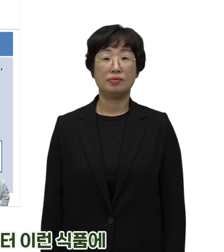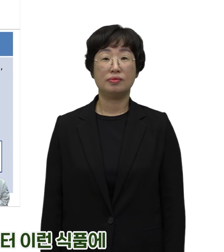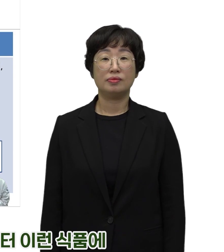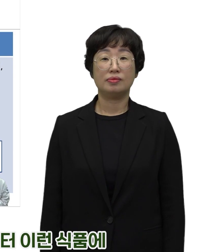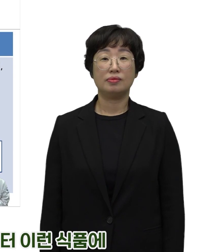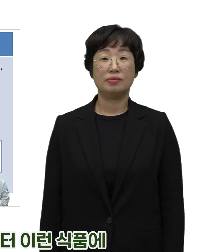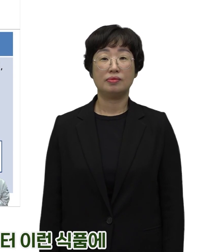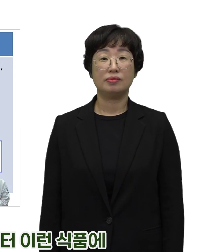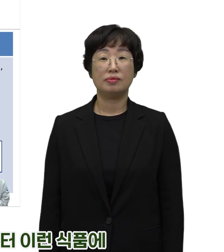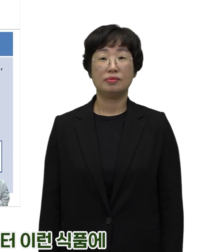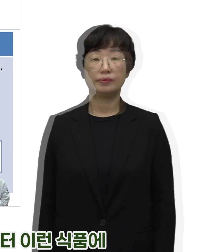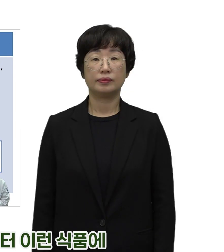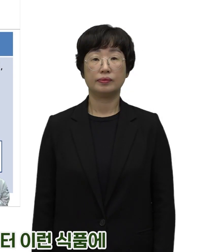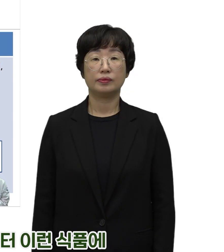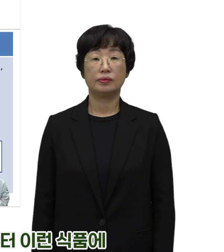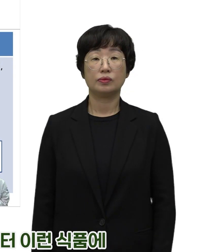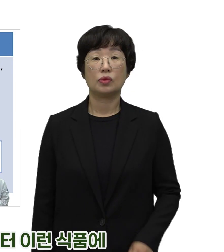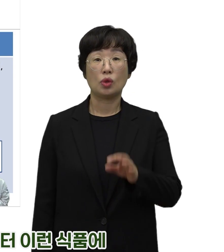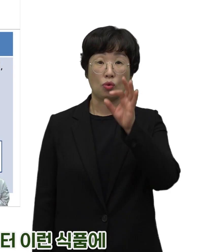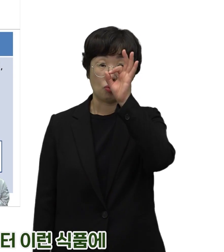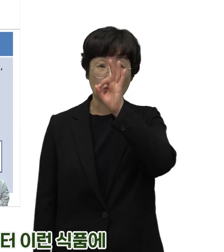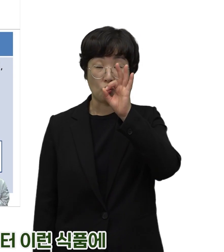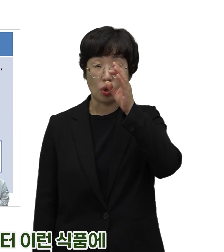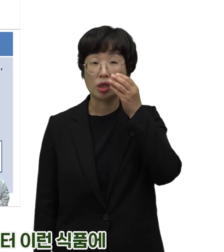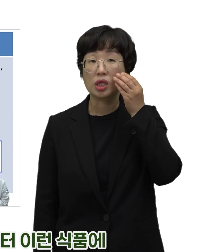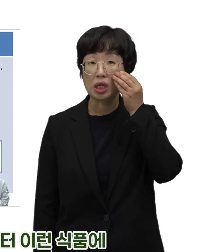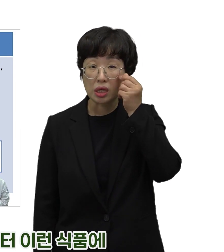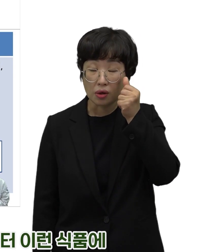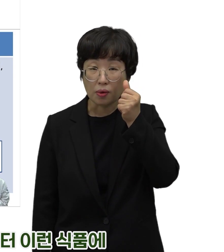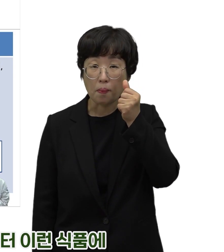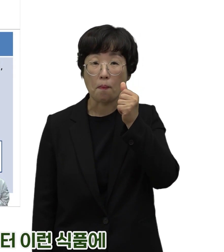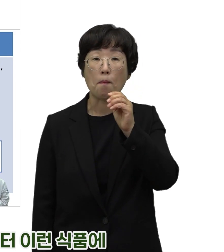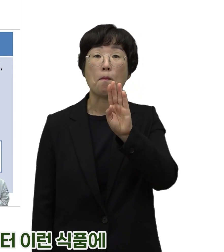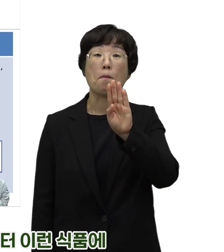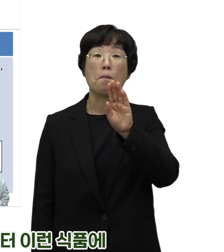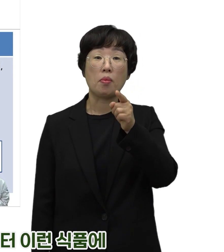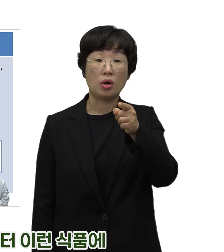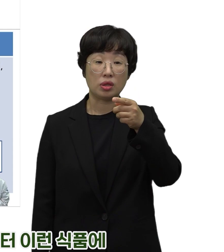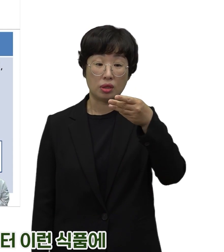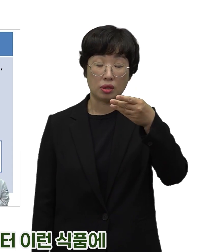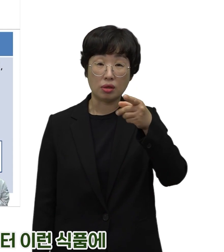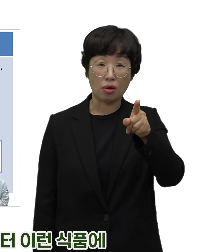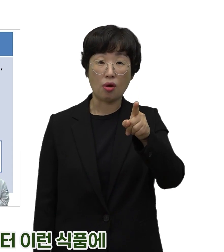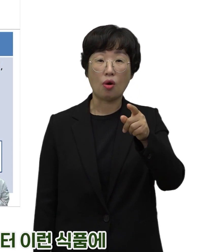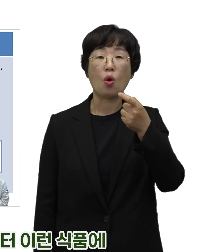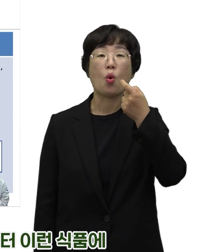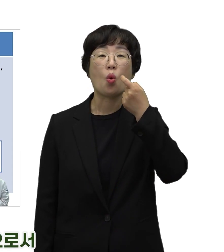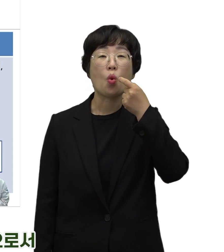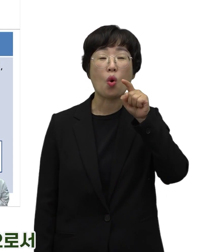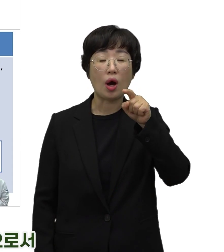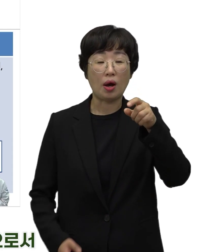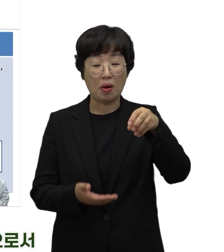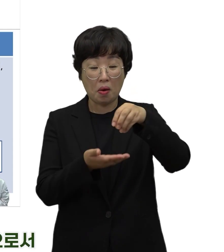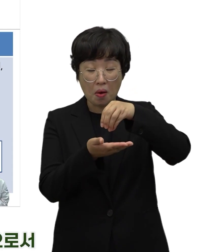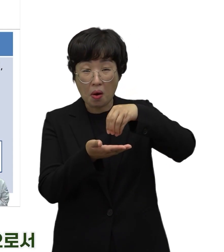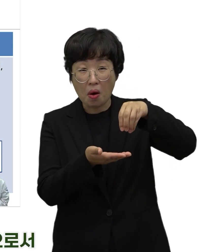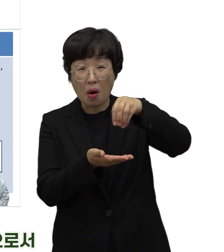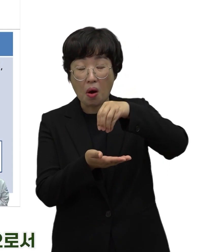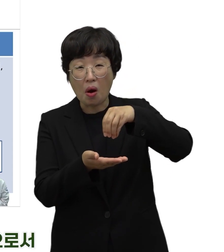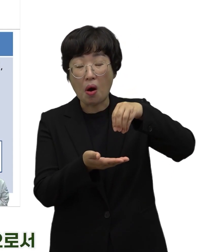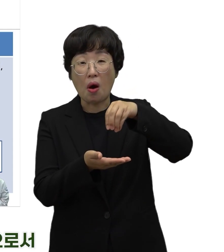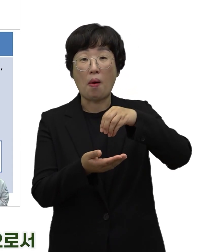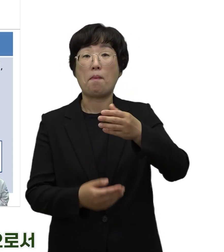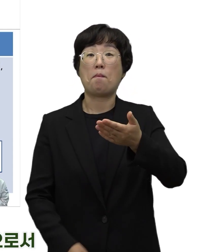옆에 오른쪽에 보시면은 돼지기름, 버터 이런 식품에 포함되어 있는